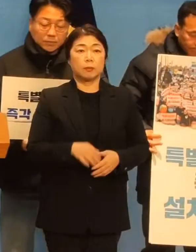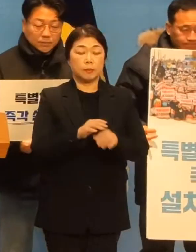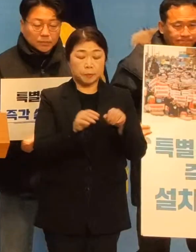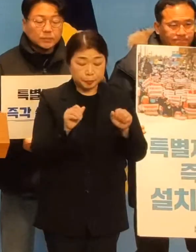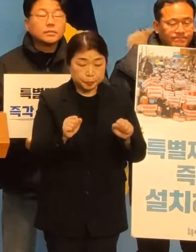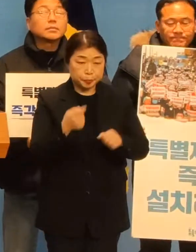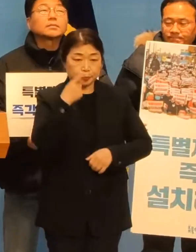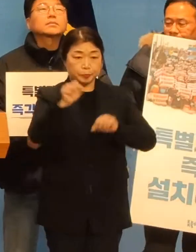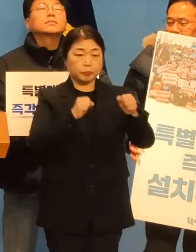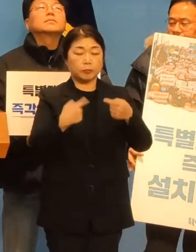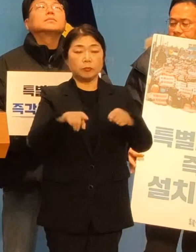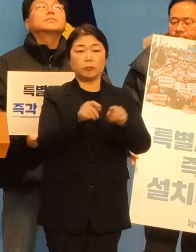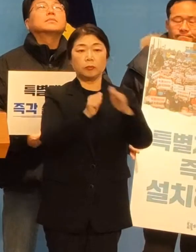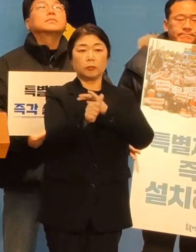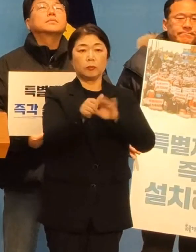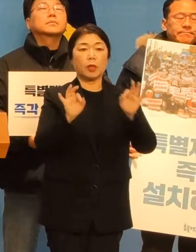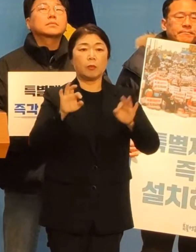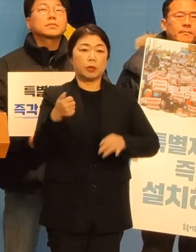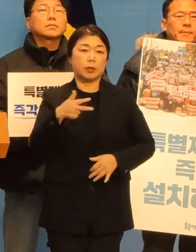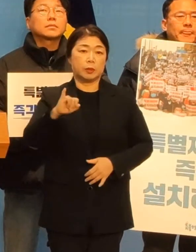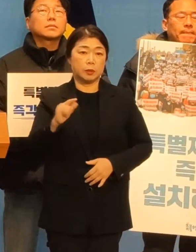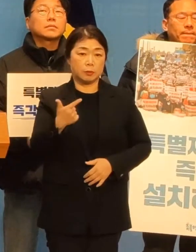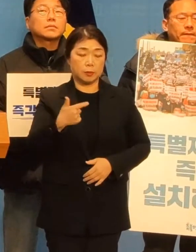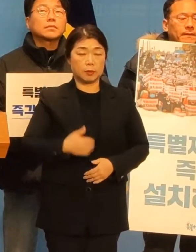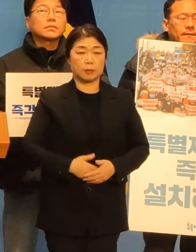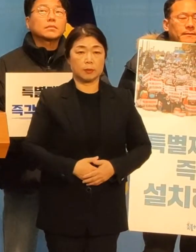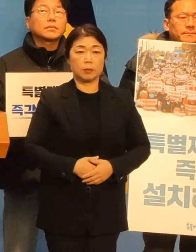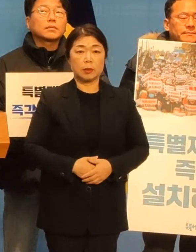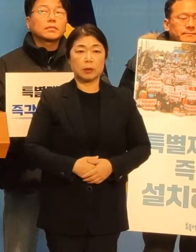안녕하세요. 촛불행동 공동대표 김은진입니다.